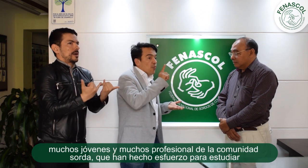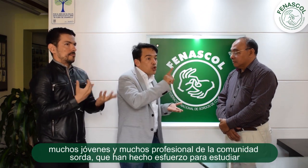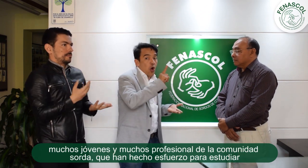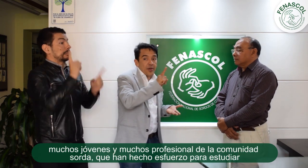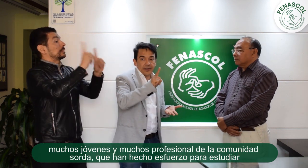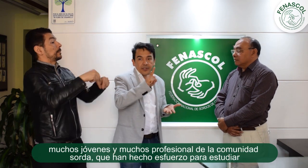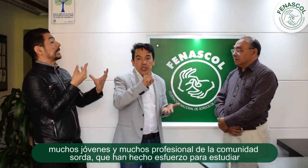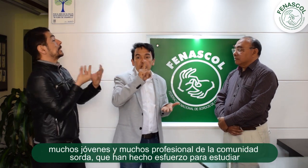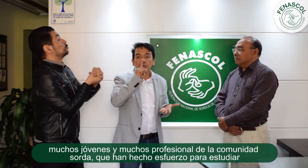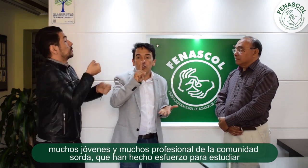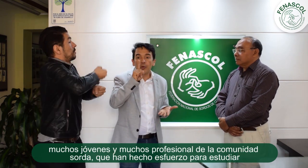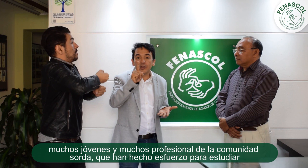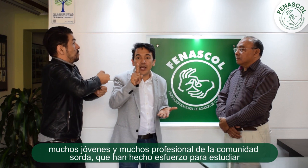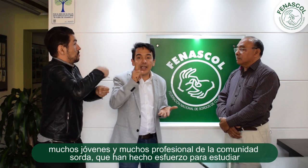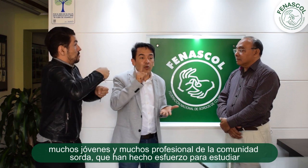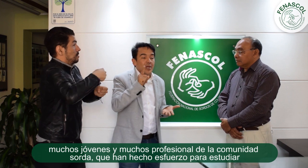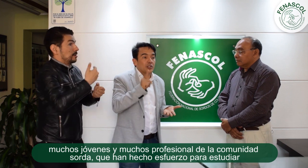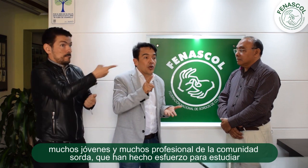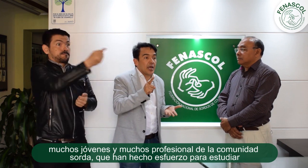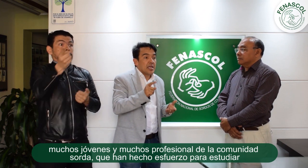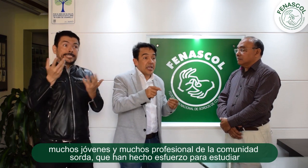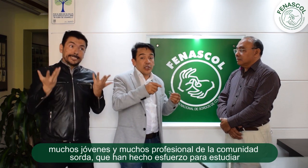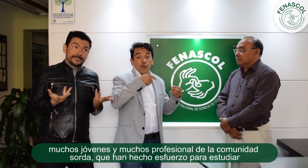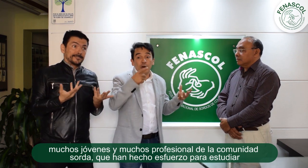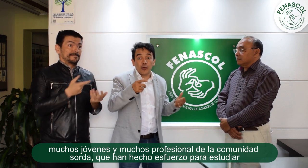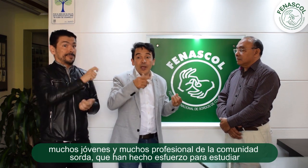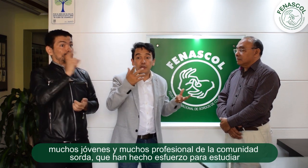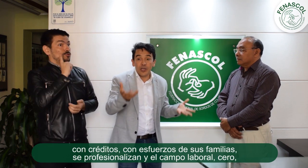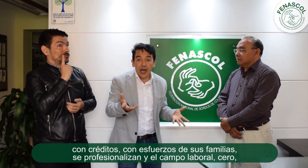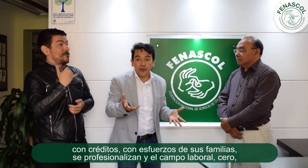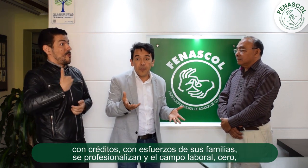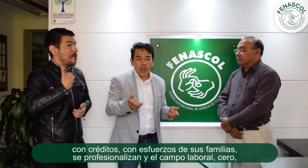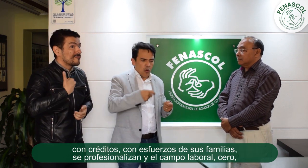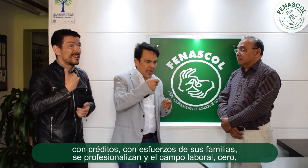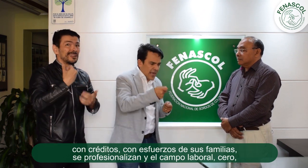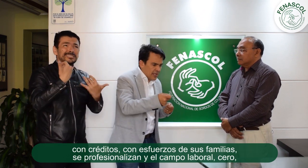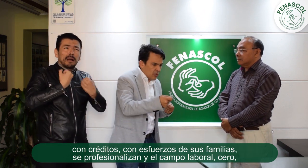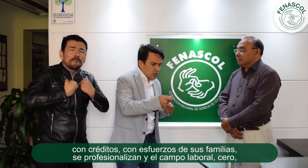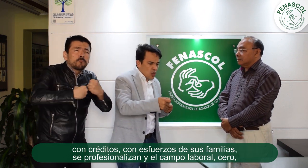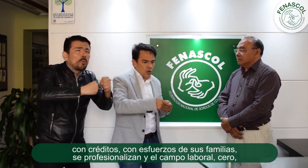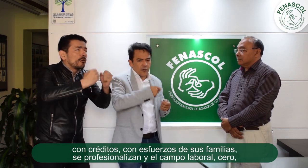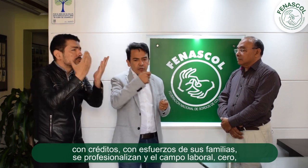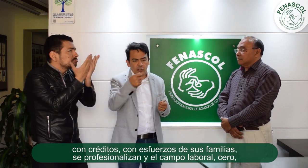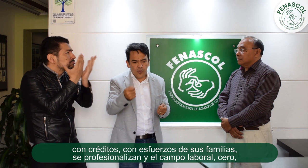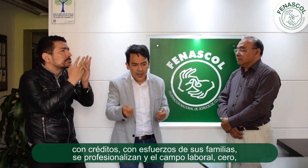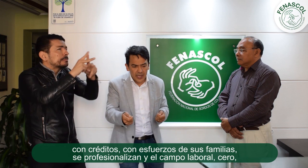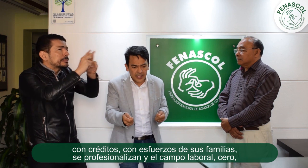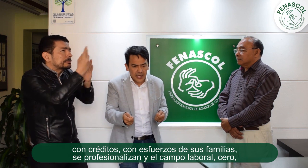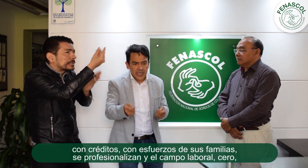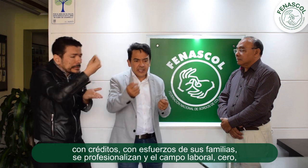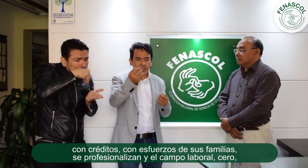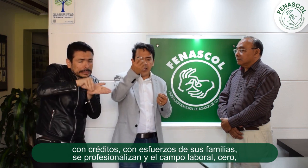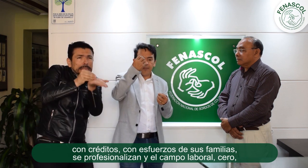Muchos jóvenes y muchos profesionales de la comunidad sorda que han hecho esfuerzo para estudiar, con créditos, con esfuerzo de sus